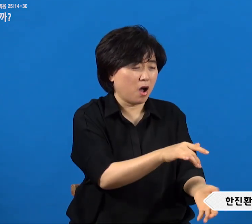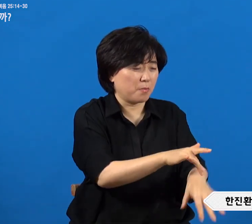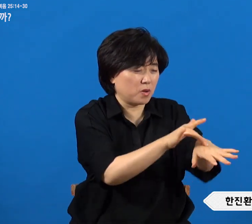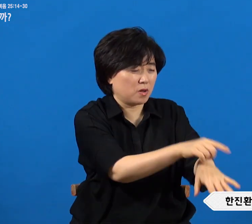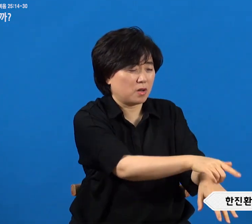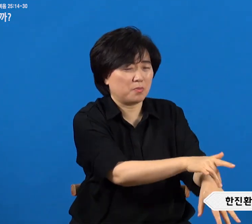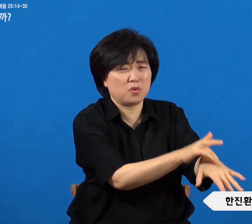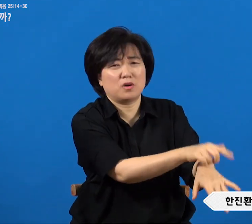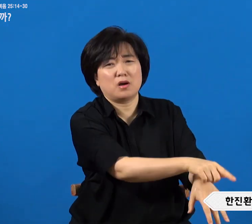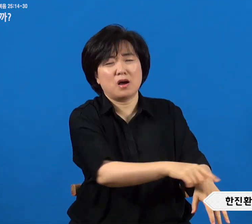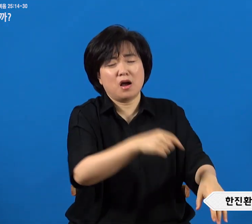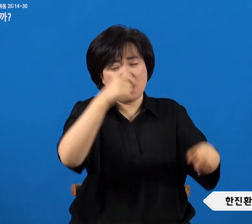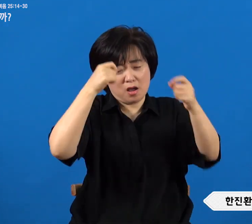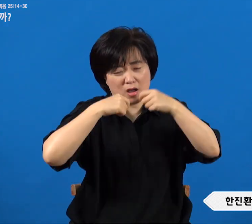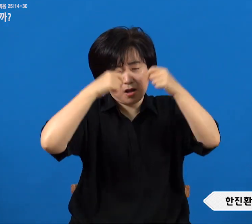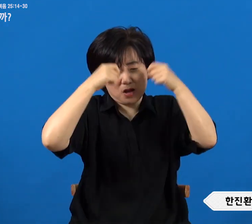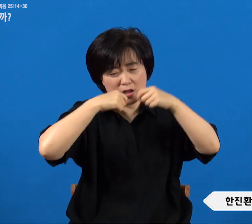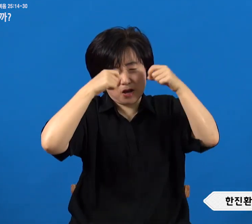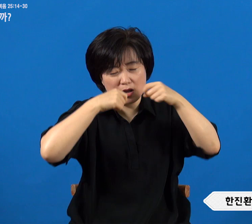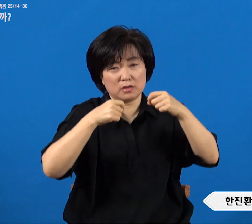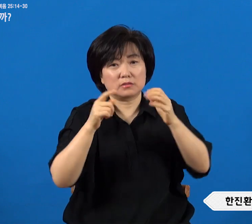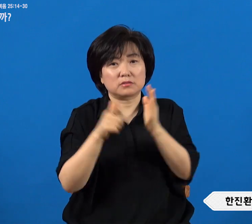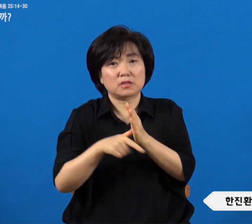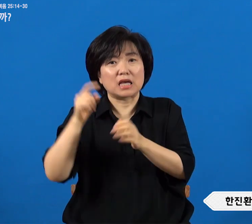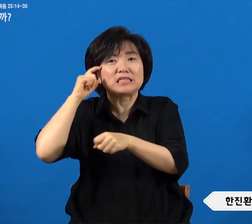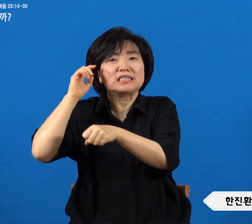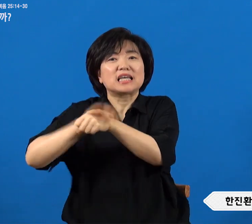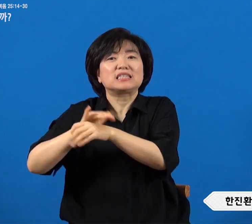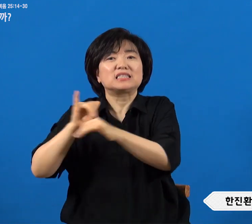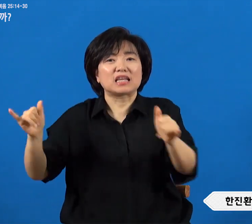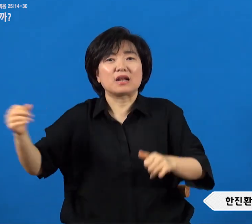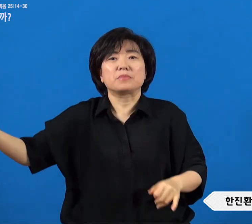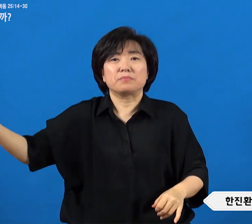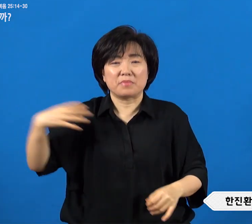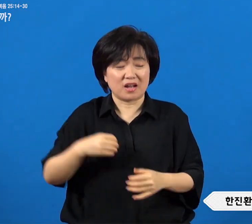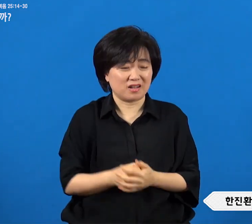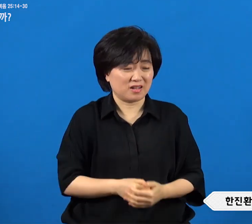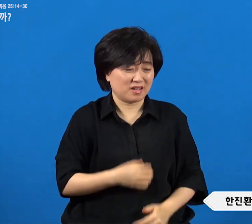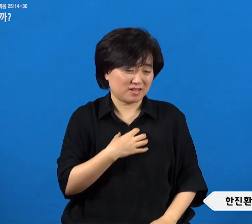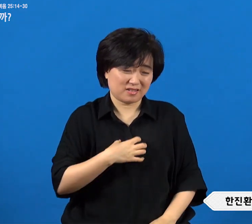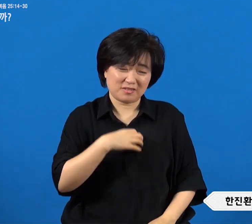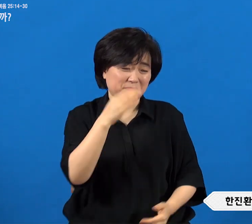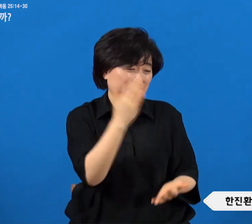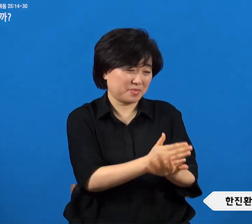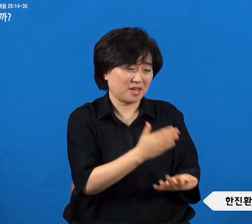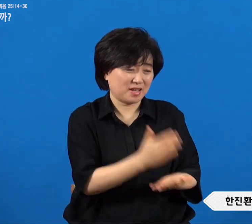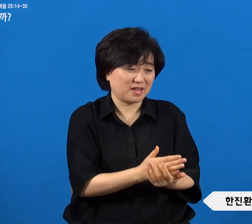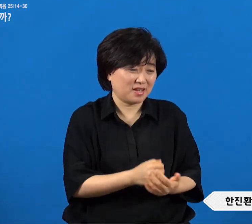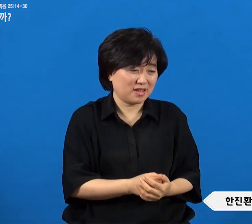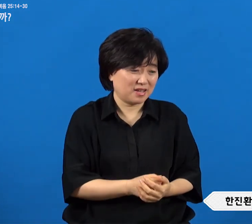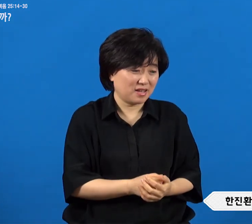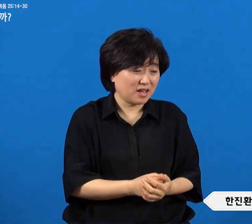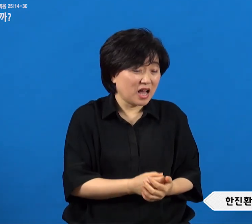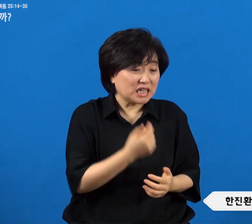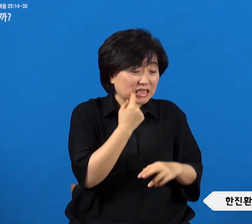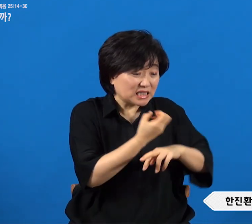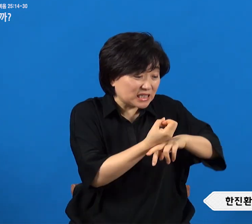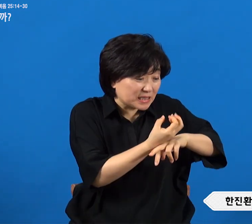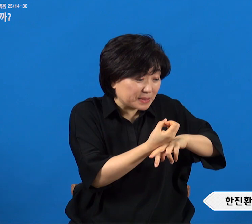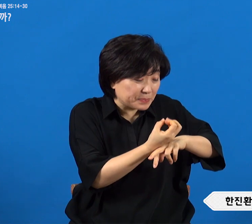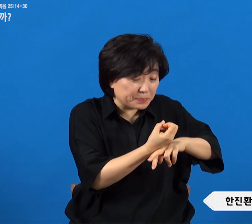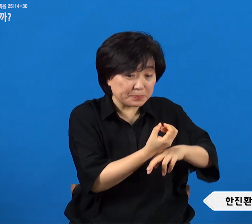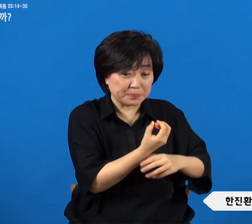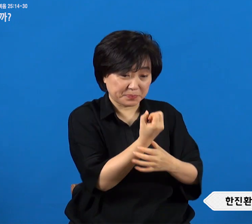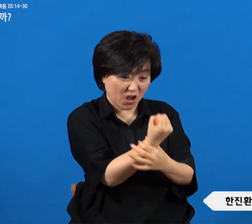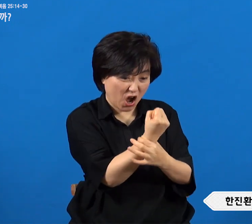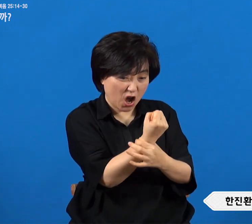이렇게 조언을 해주었습니다. 슬퍼하지 말고 잃어버린 금덩어리하고 비슷한 돌덩어리 하나를 가져다가